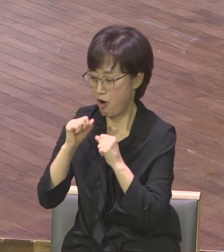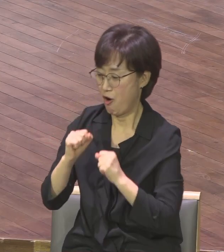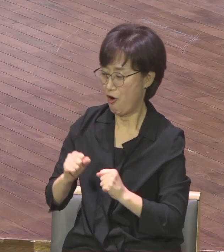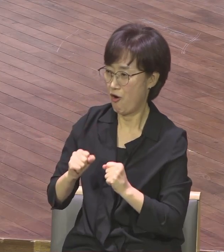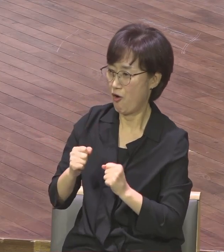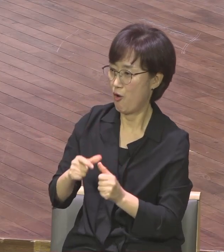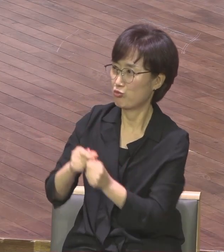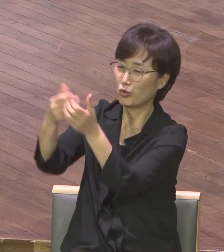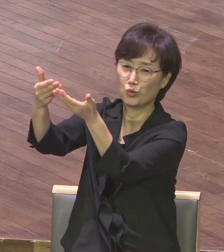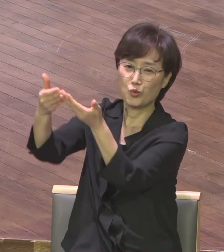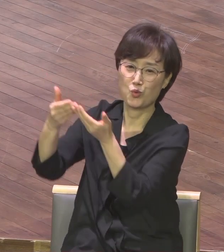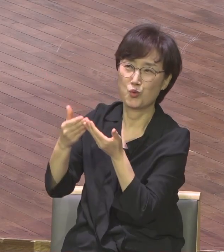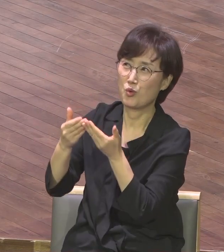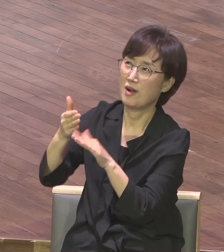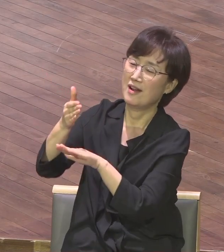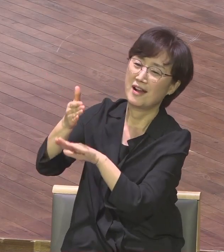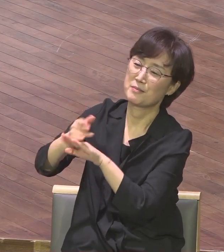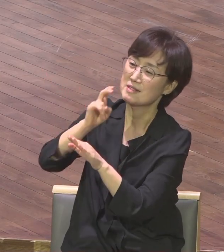때문에